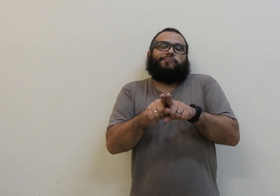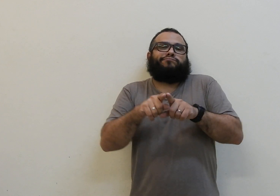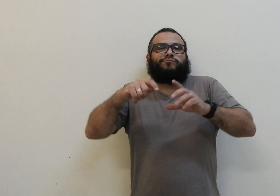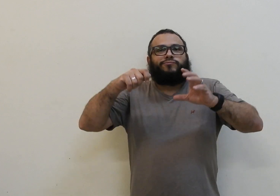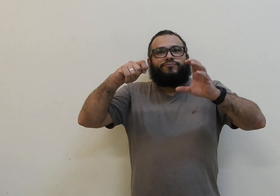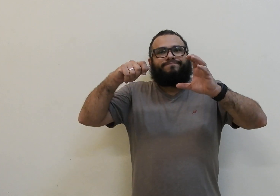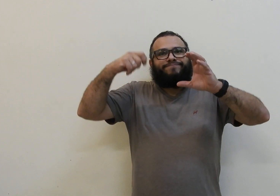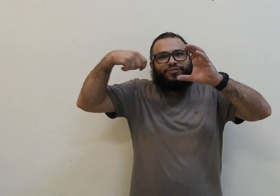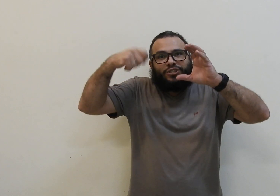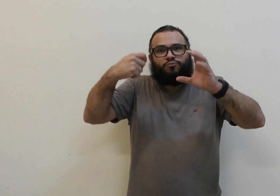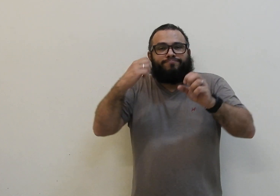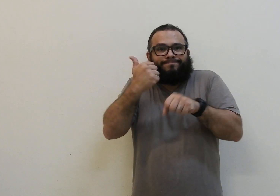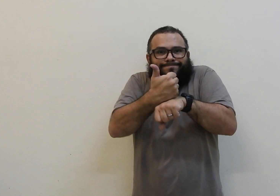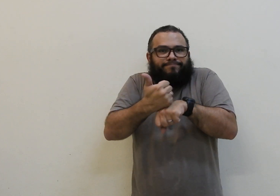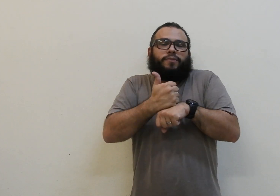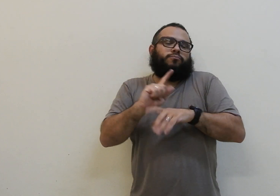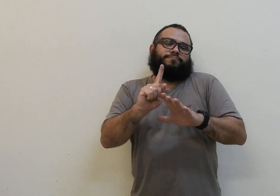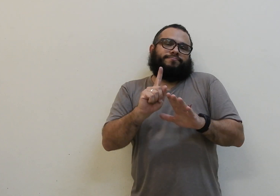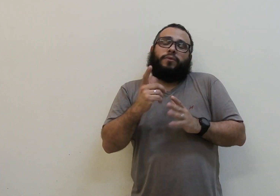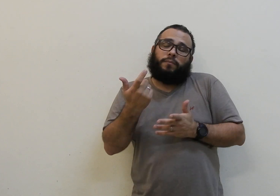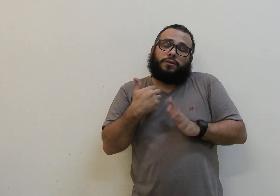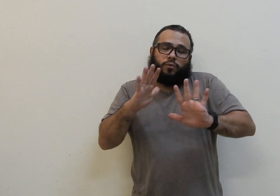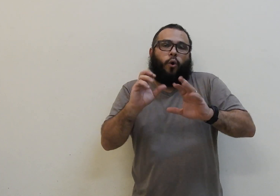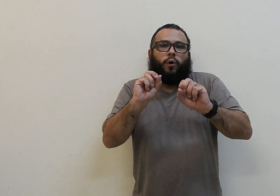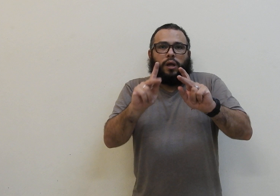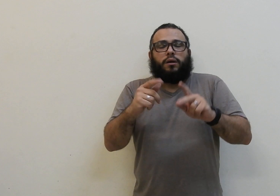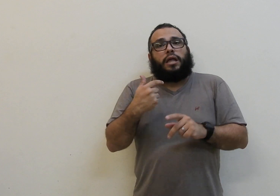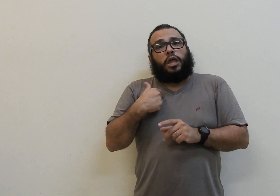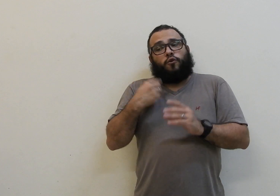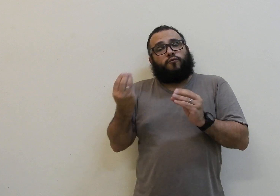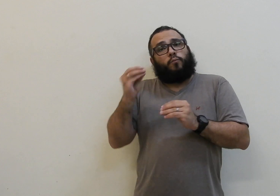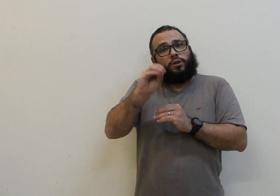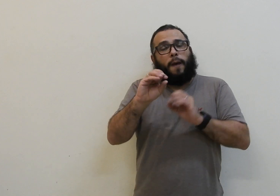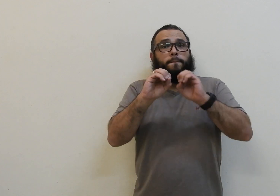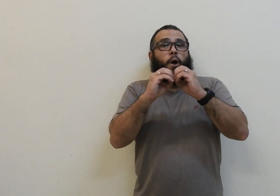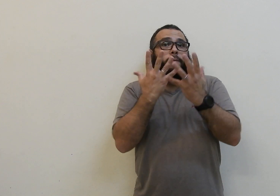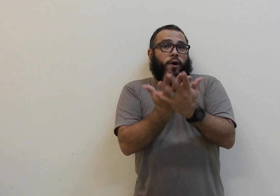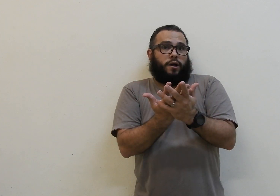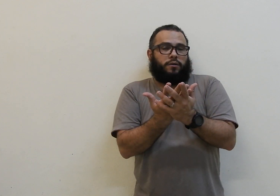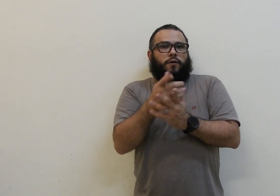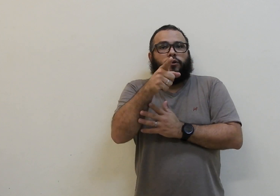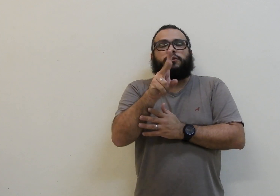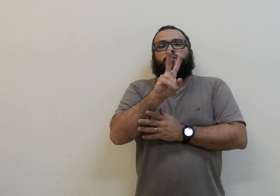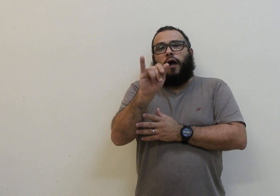projeção, né, da aula junto à minha explicação no PowerPoint, porque nós não temos essa estrutura. Então